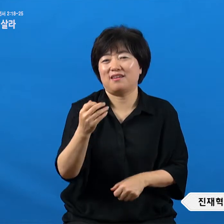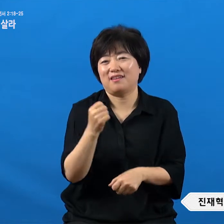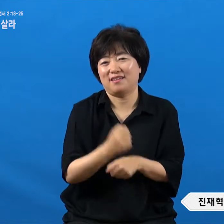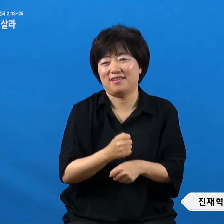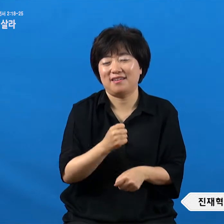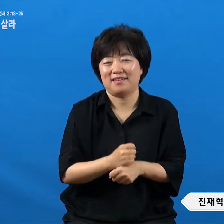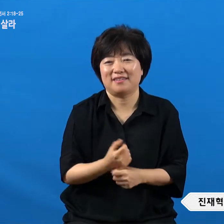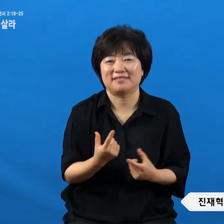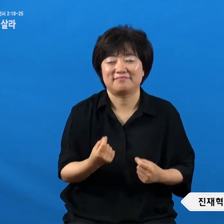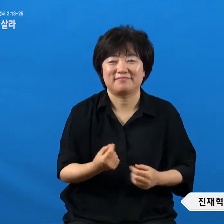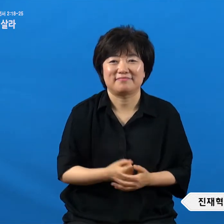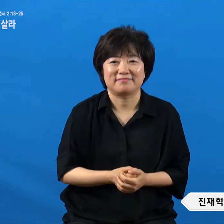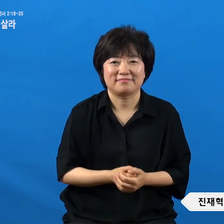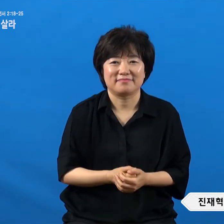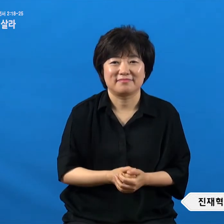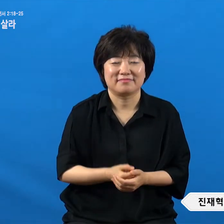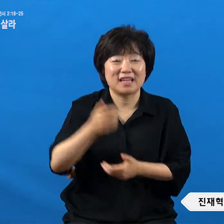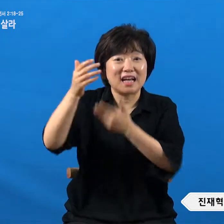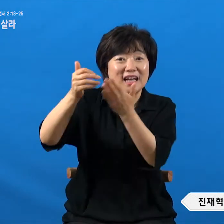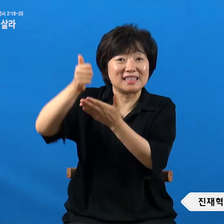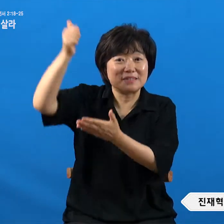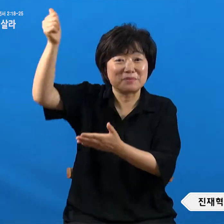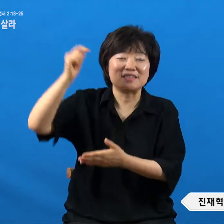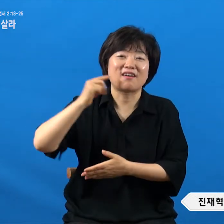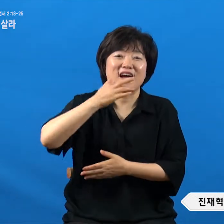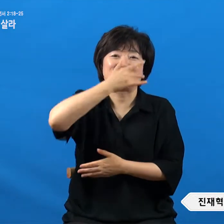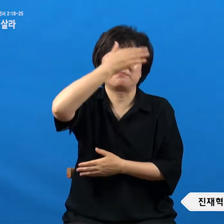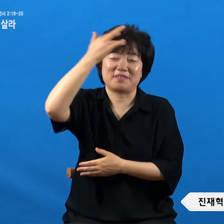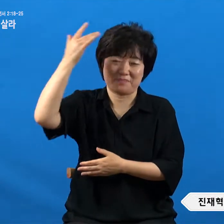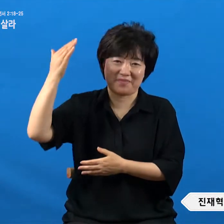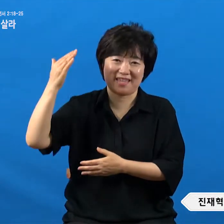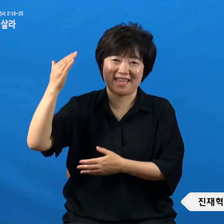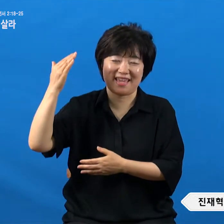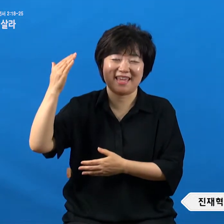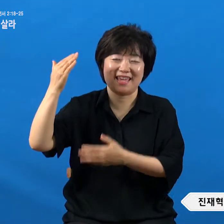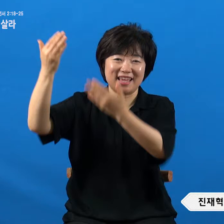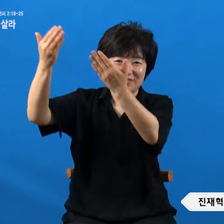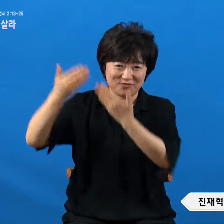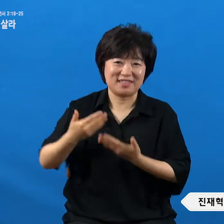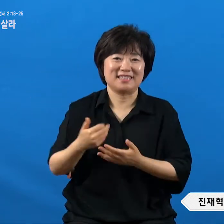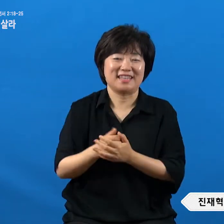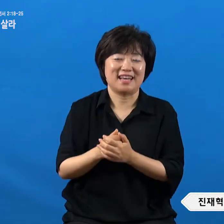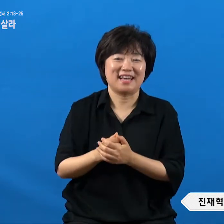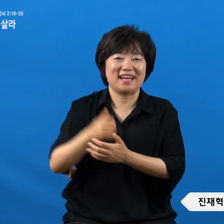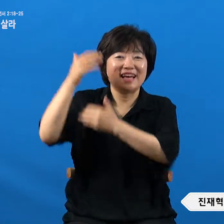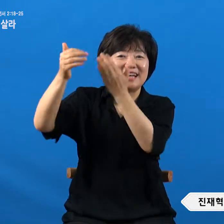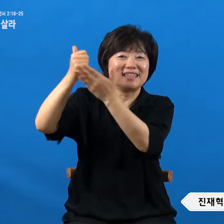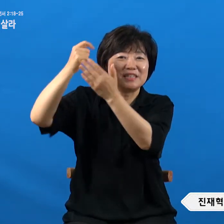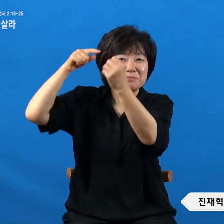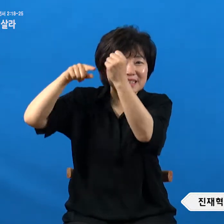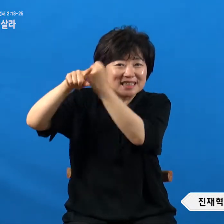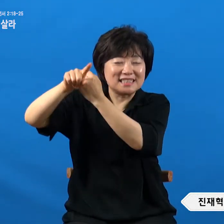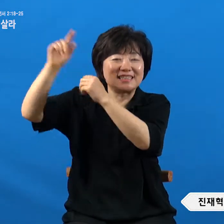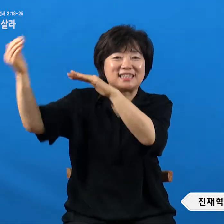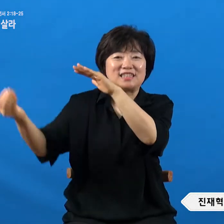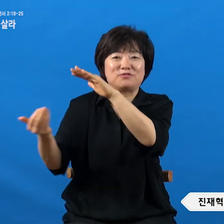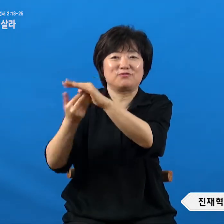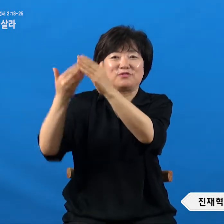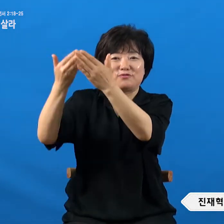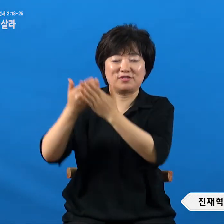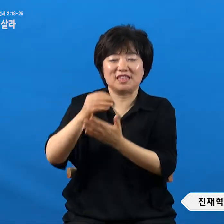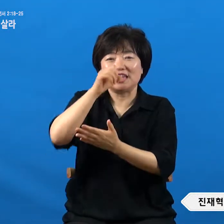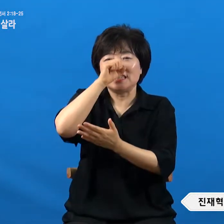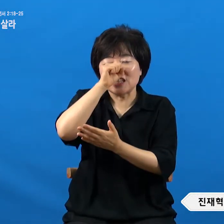라고 말씀하고 계십니다. 하나님께서 아름답게 하신다고 말씀합니다. 하나님의 뜻